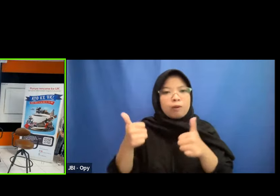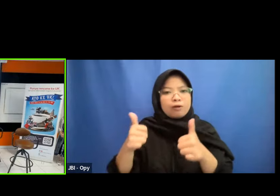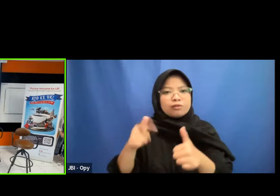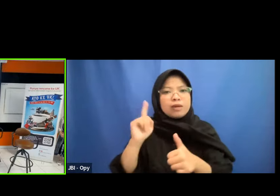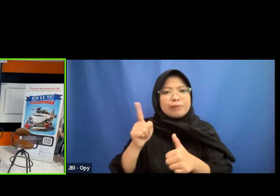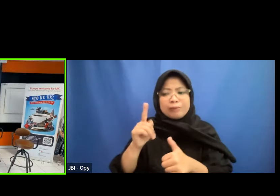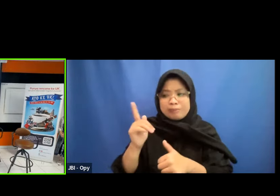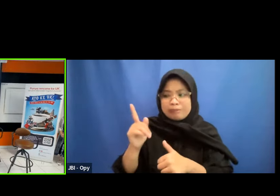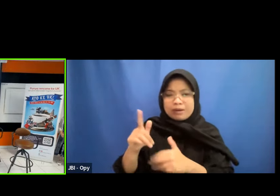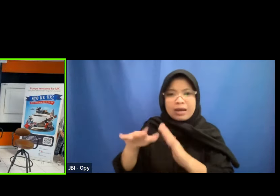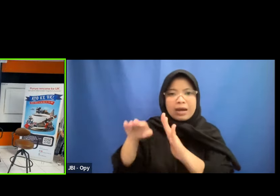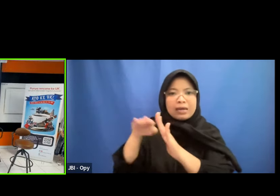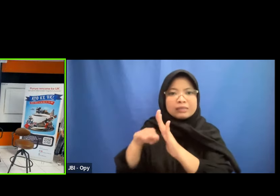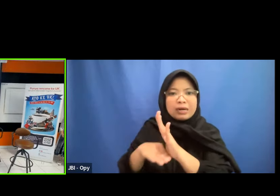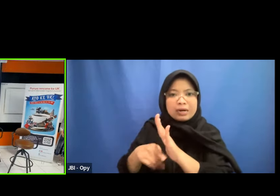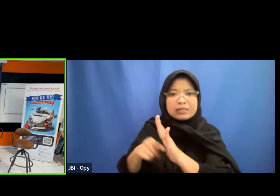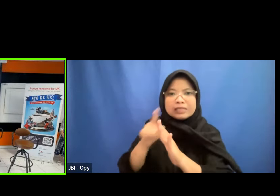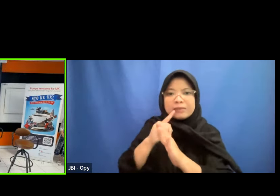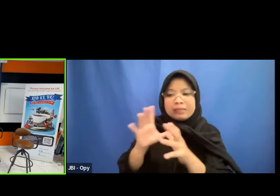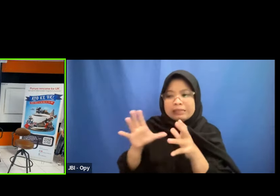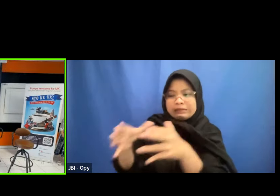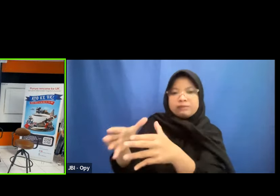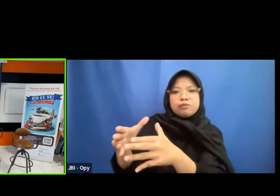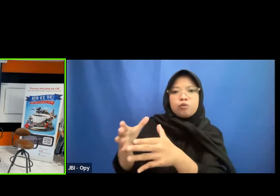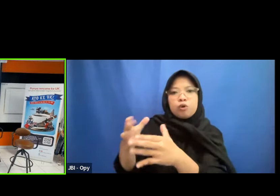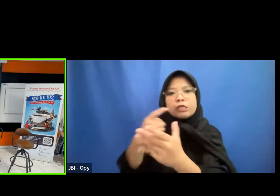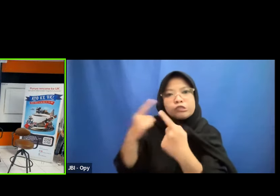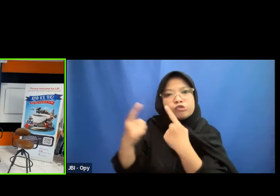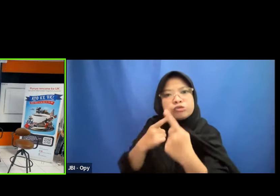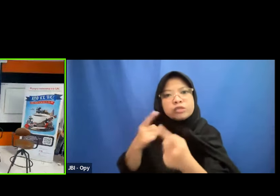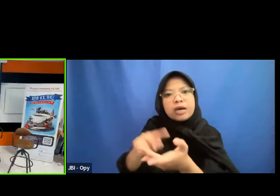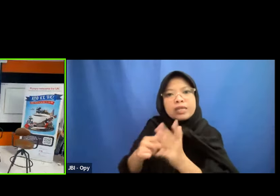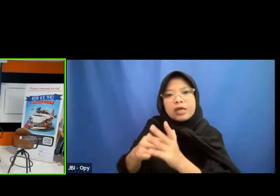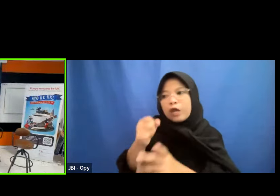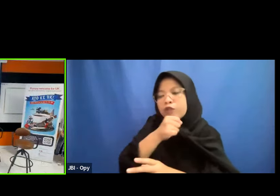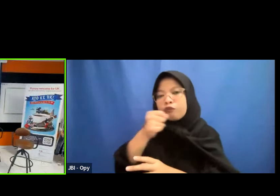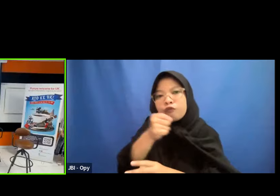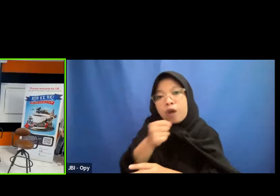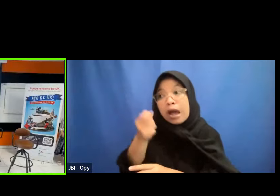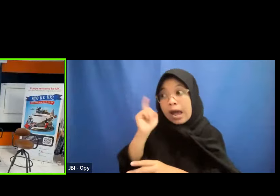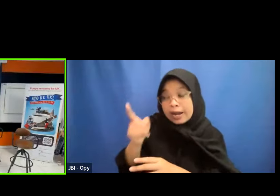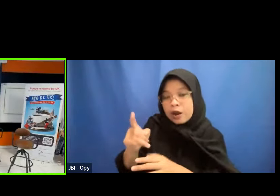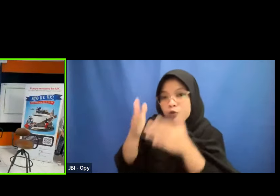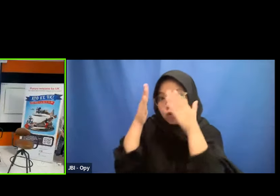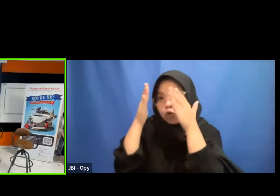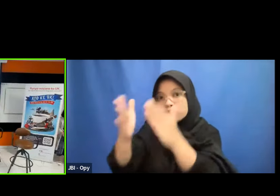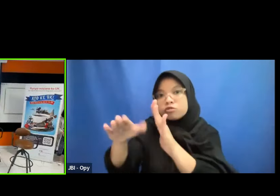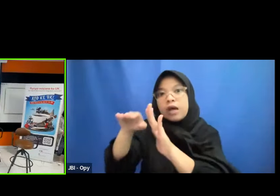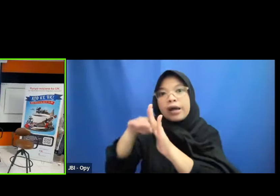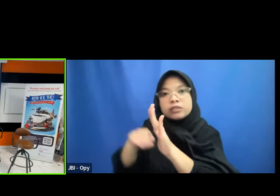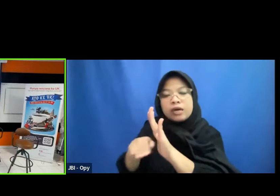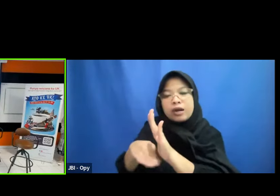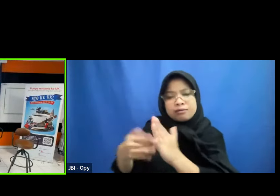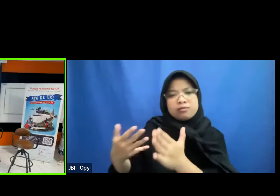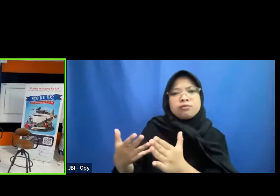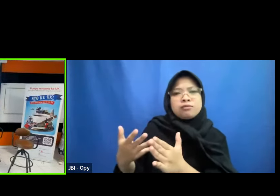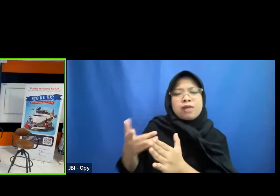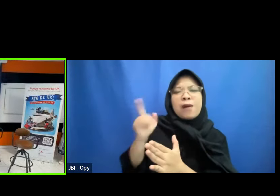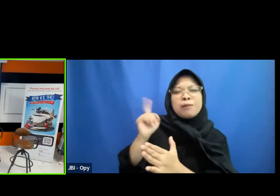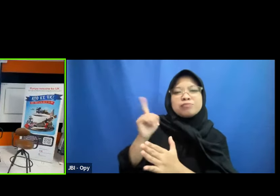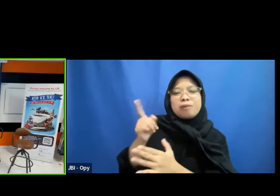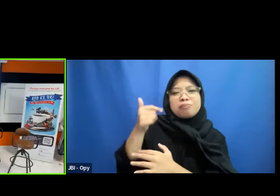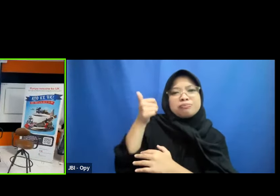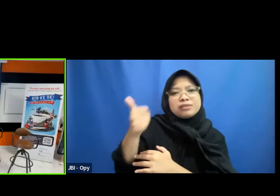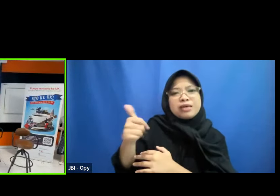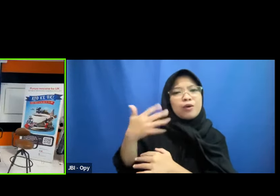bisa ada acara kayak capacity buildingnya Buat orang-orang yang mau diinterview kok bisa G